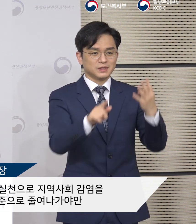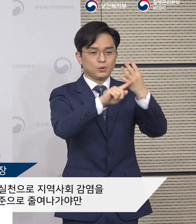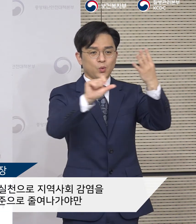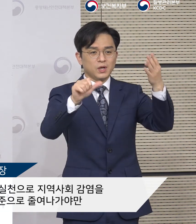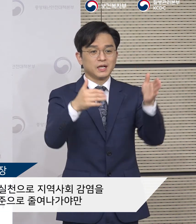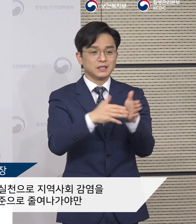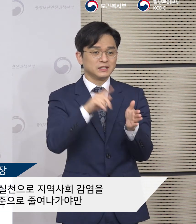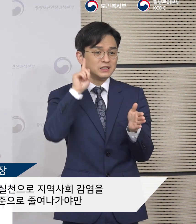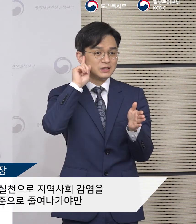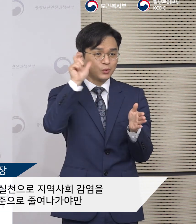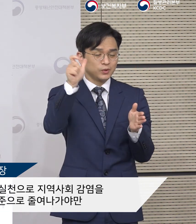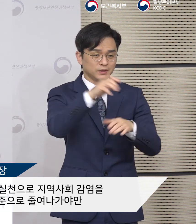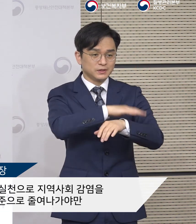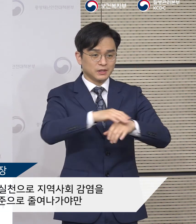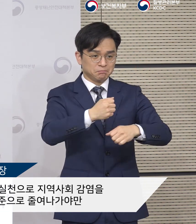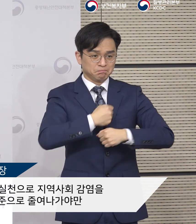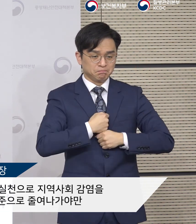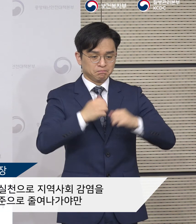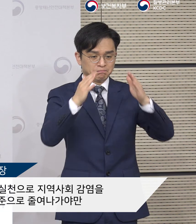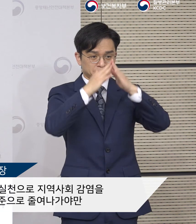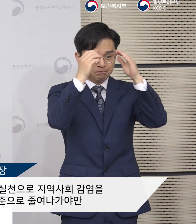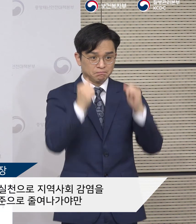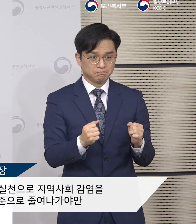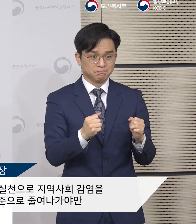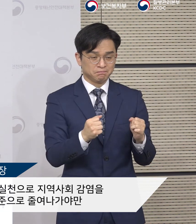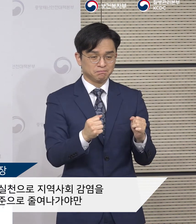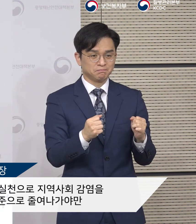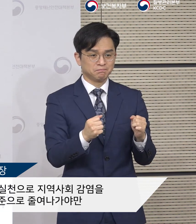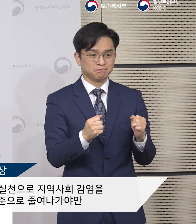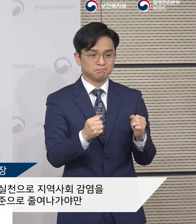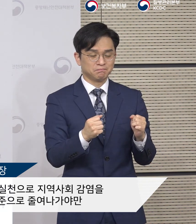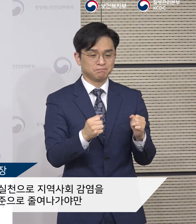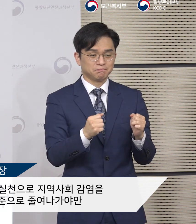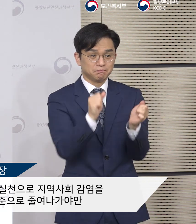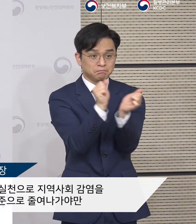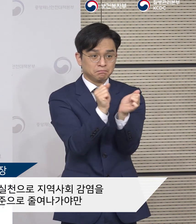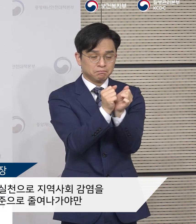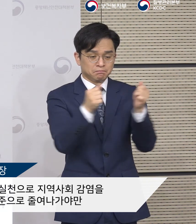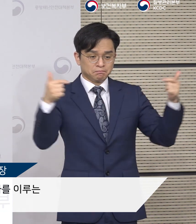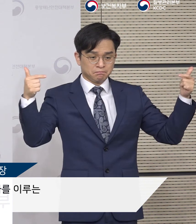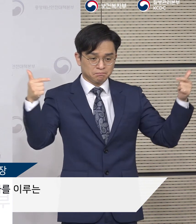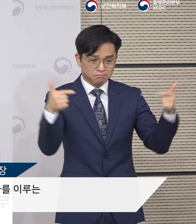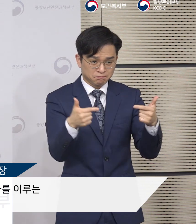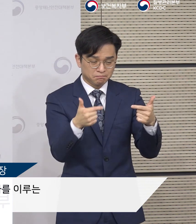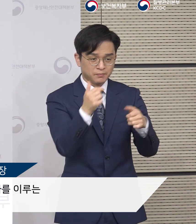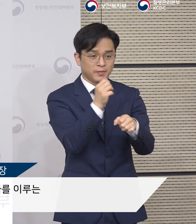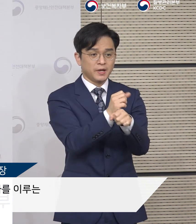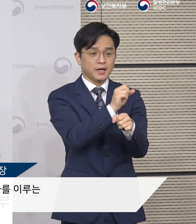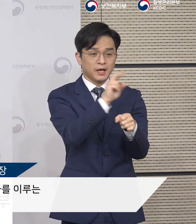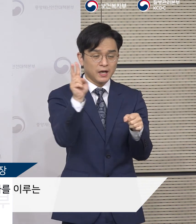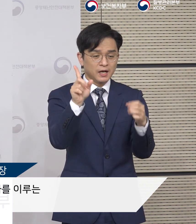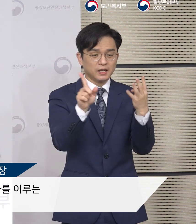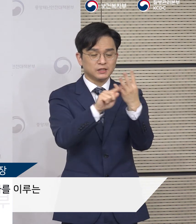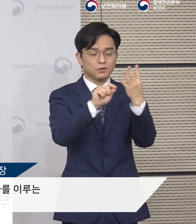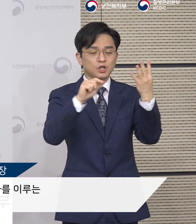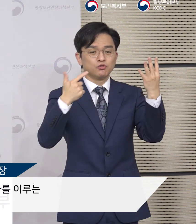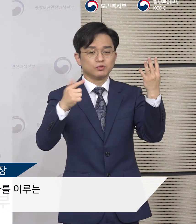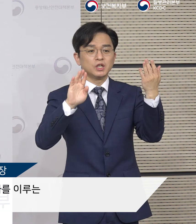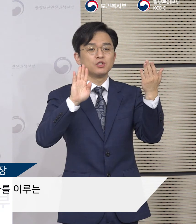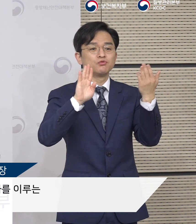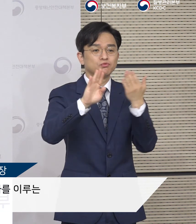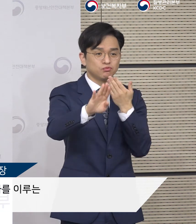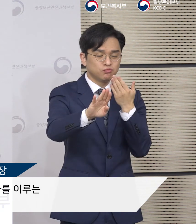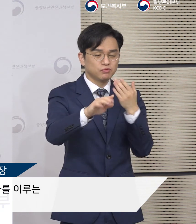실천으로 지역사회 감염을 현재의 방역과 의료체계가 감당할 수 있는 수준으로 줄여나가야만 향후 대한민국은